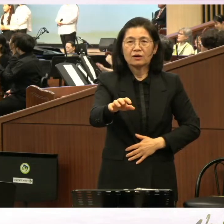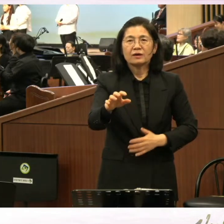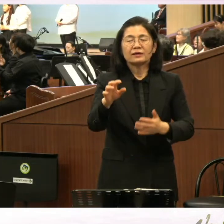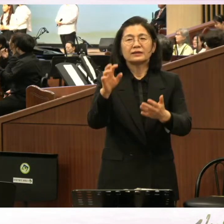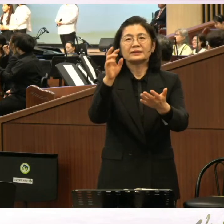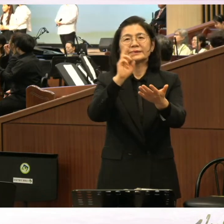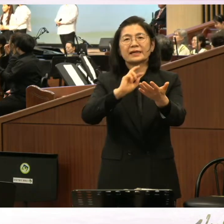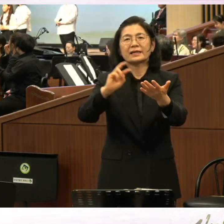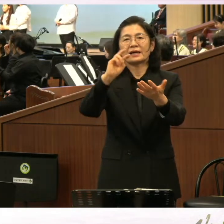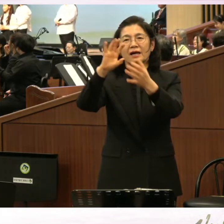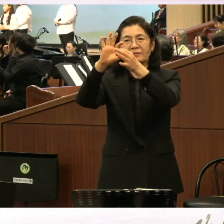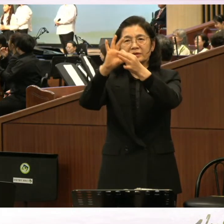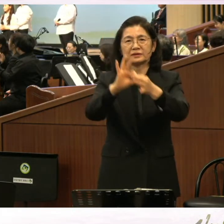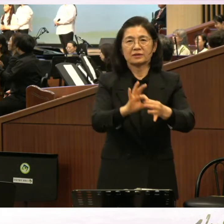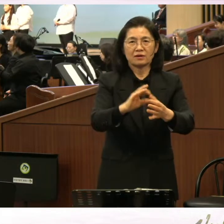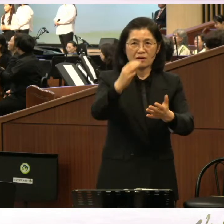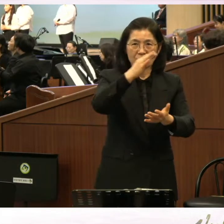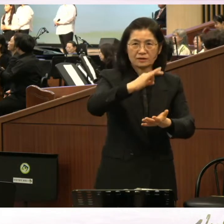헌금하시겠습니다.